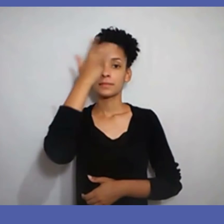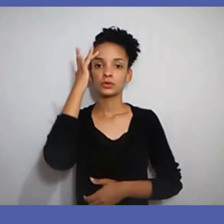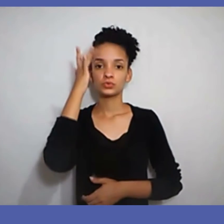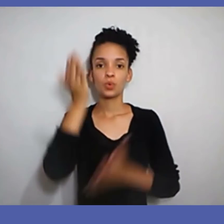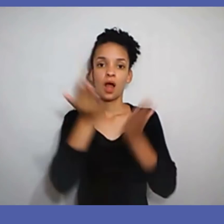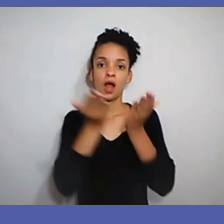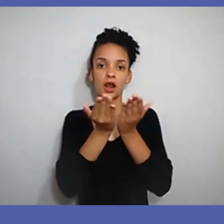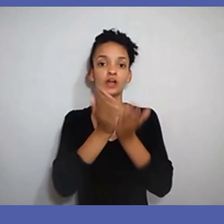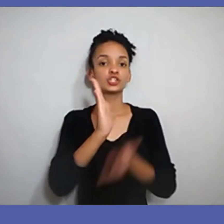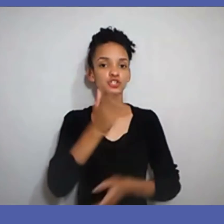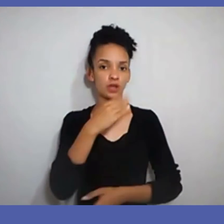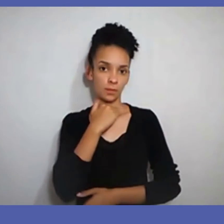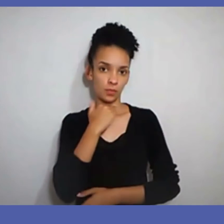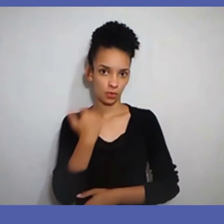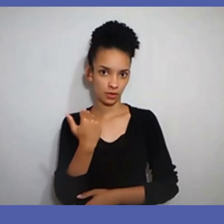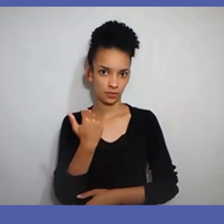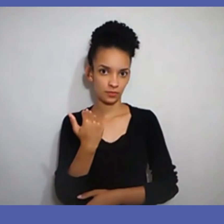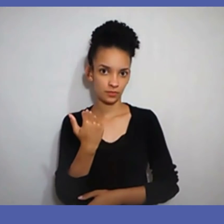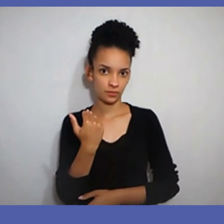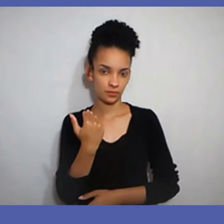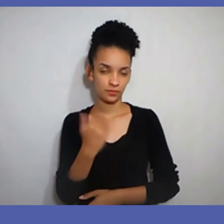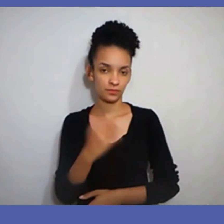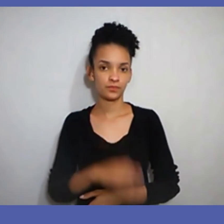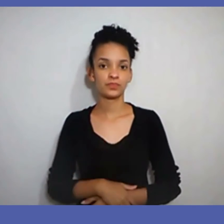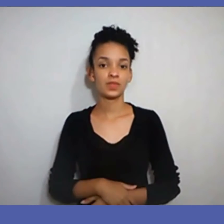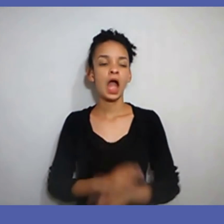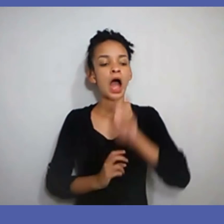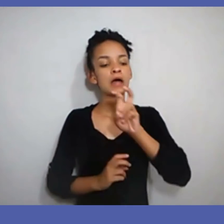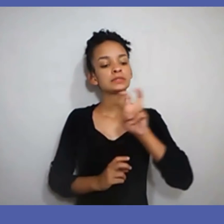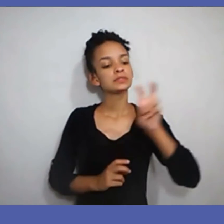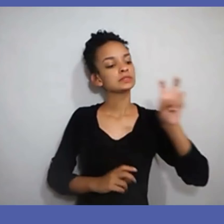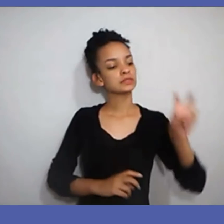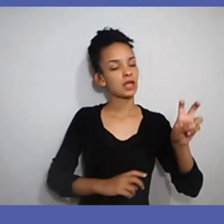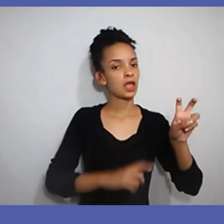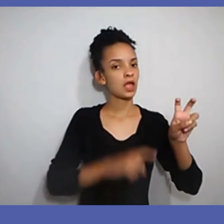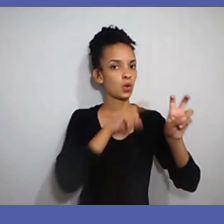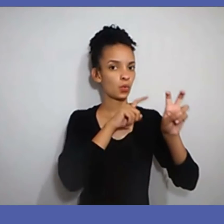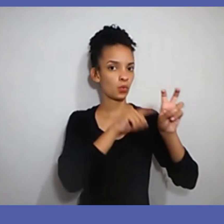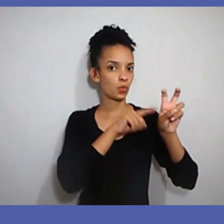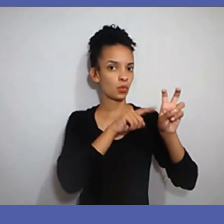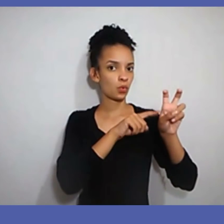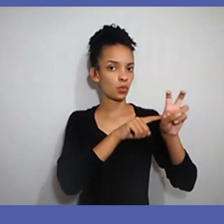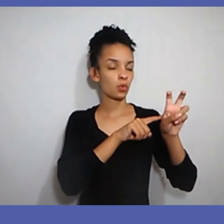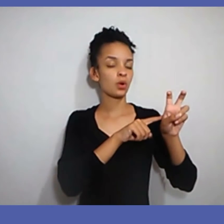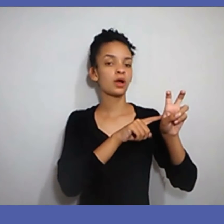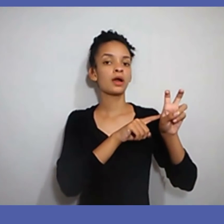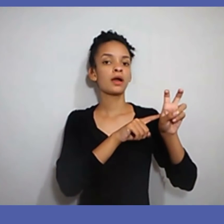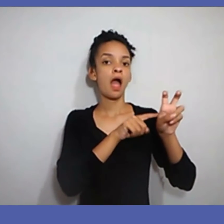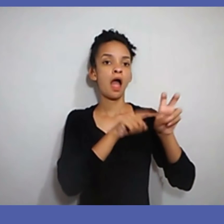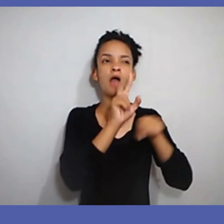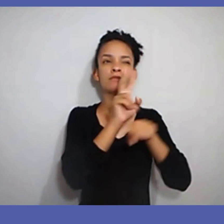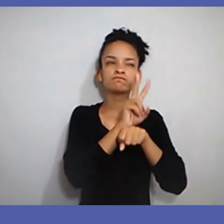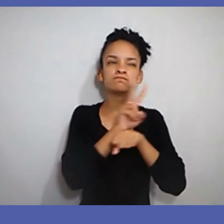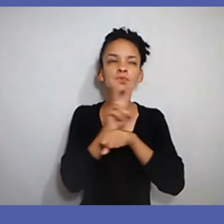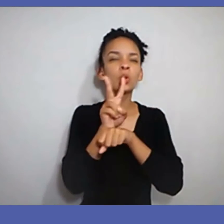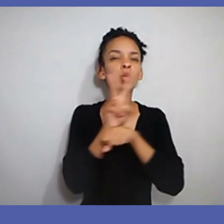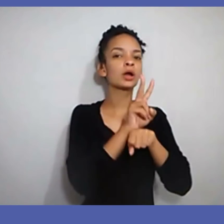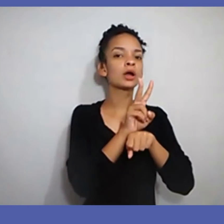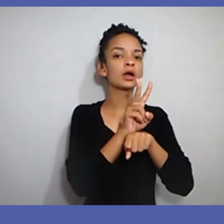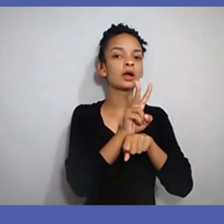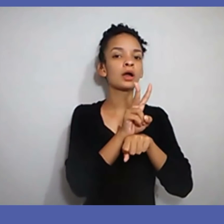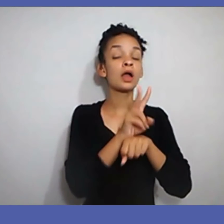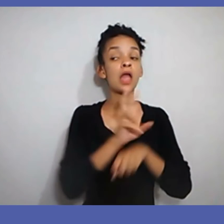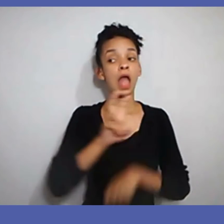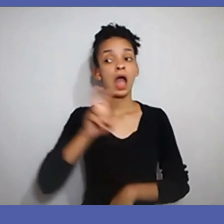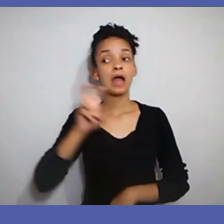as 5 prudentes, quem são as 5 virgens nécias. Nós vamos falar isso na semana que vem, tá? Quem